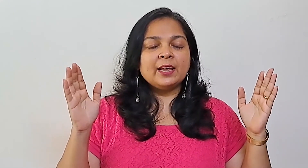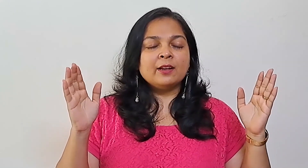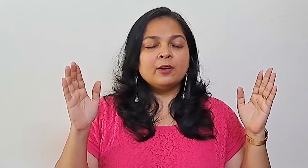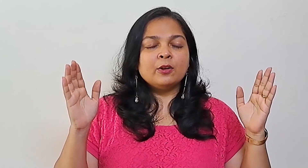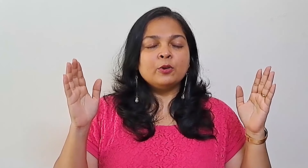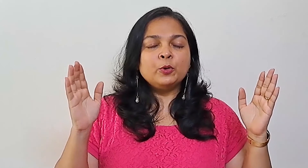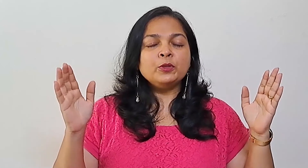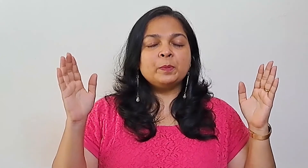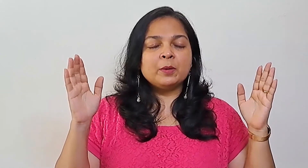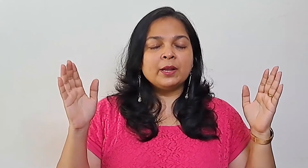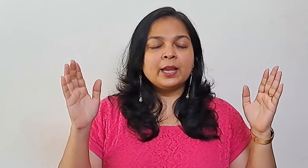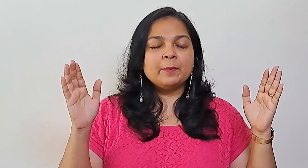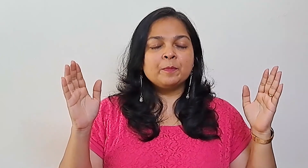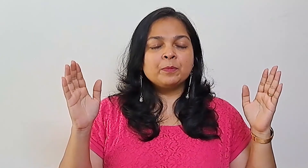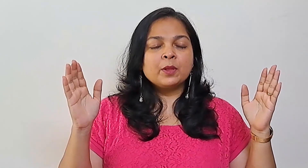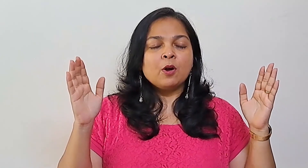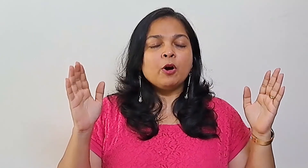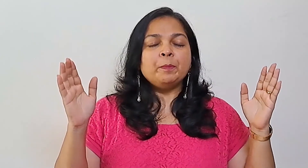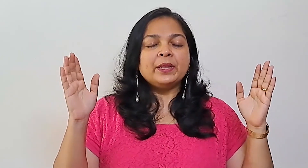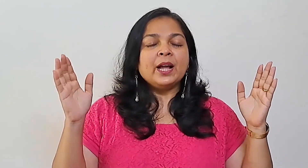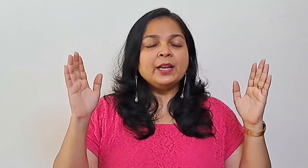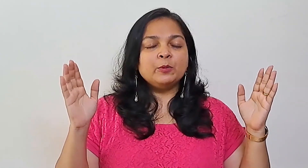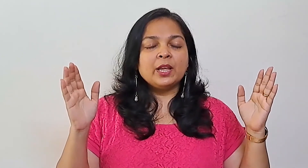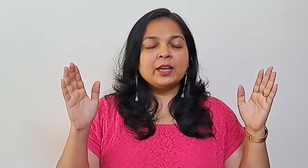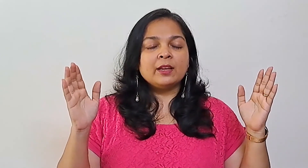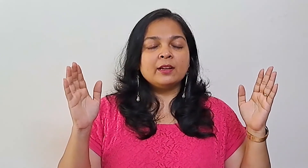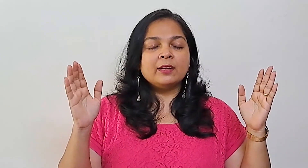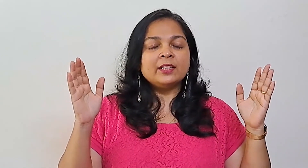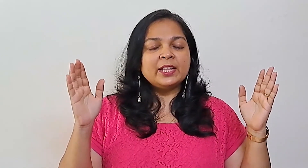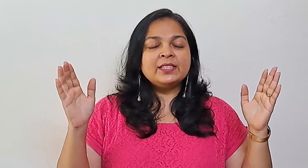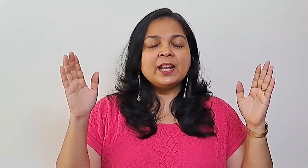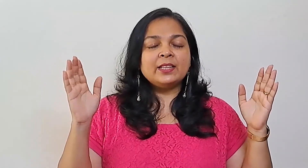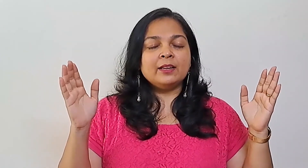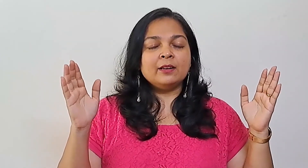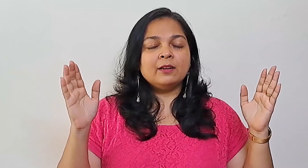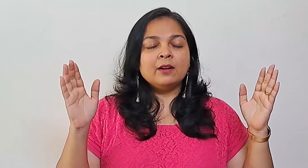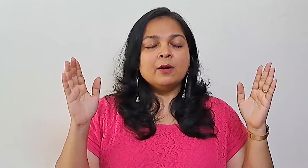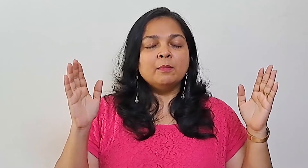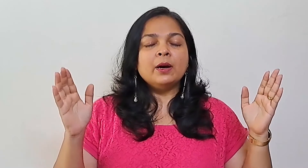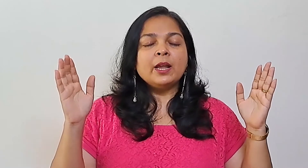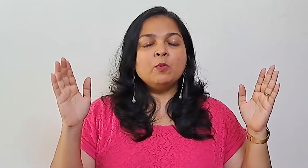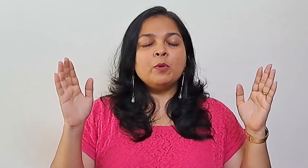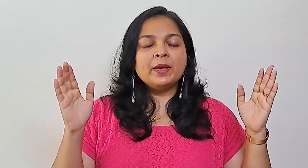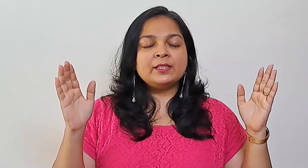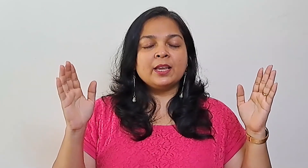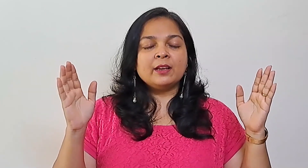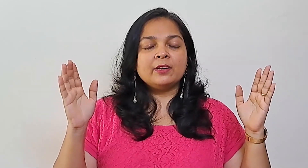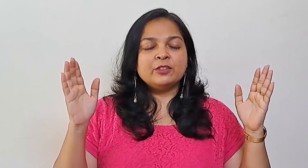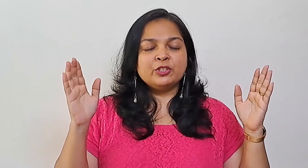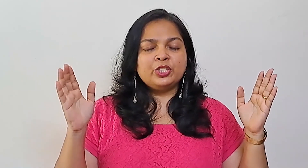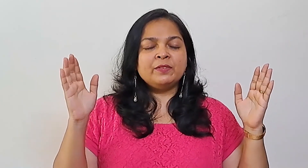लई क्रूस ते मरे, ते पिता ने उन्होंने तीजे दिन मरिया